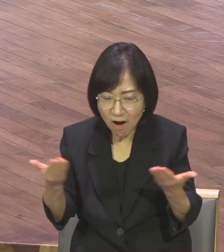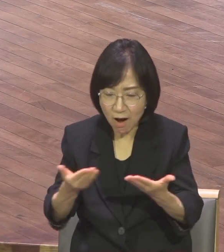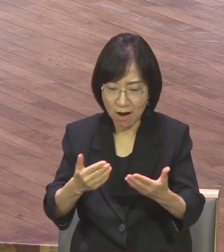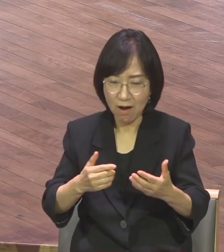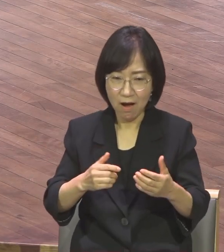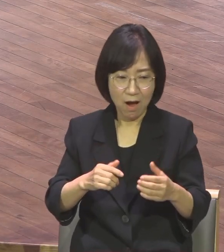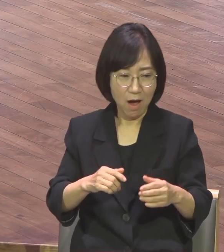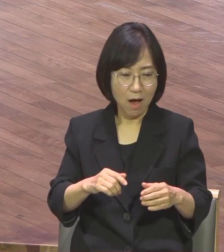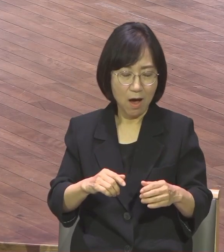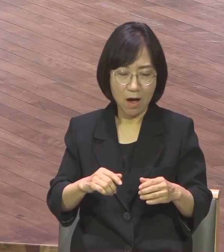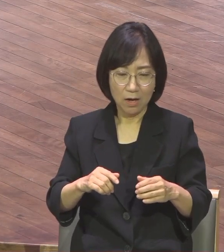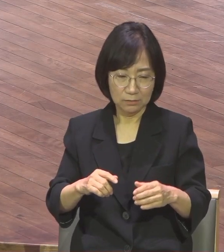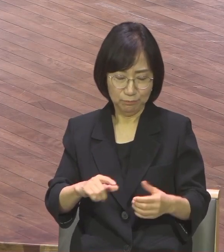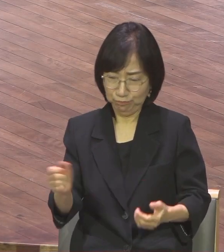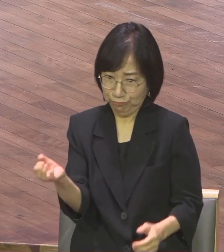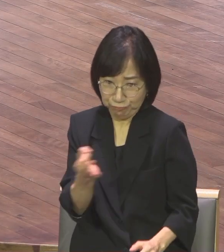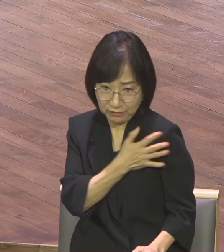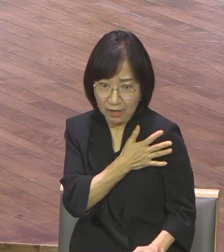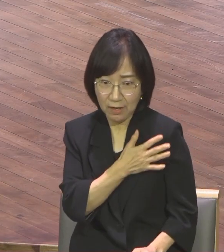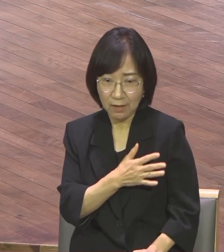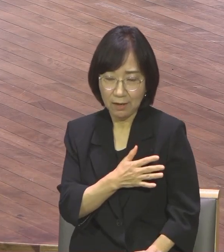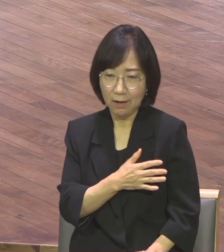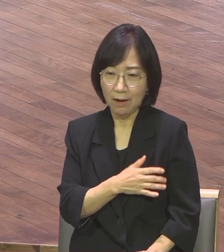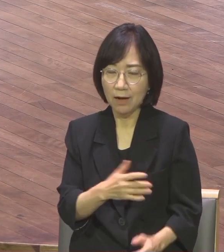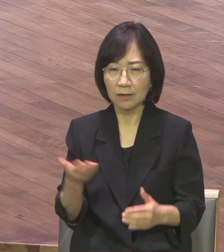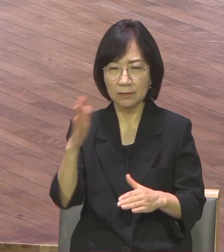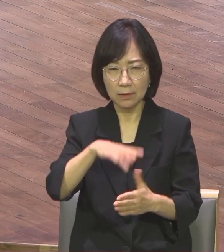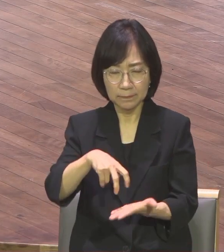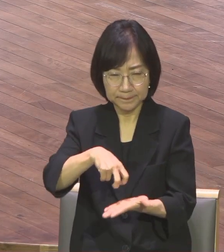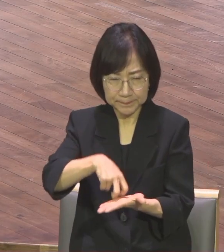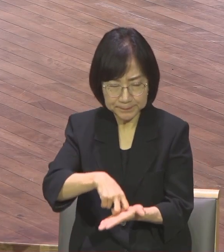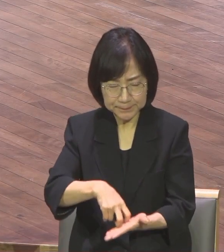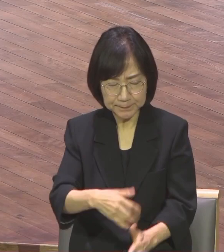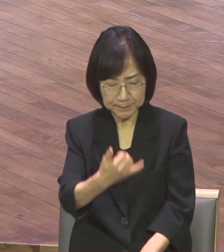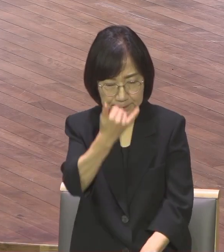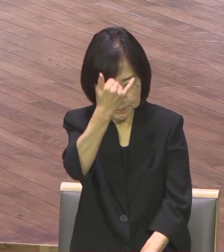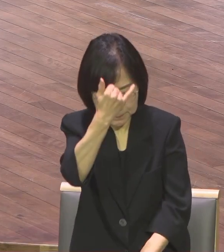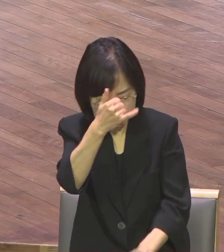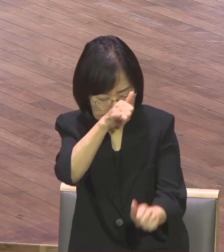무릎을 꿇는다. 그 쉬운 말이 아니지요. 굉장히 공손한 자세로